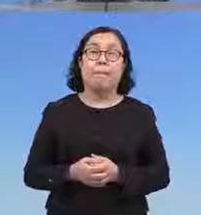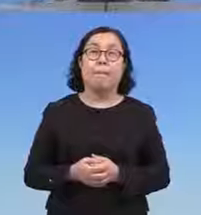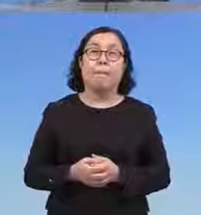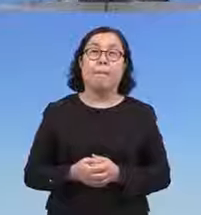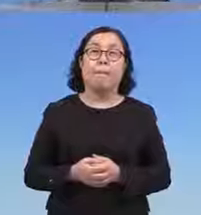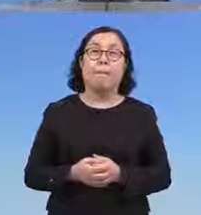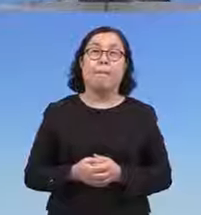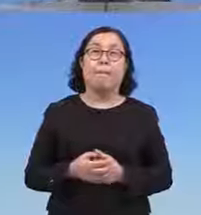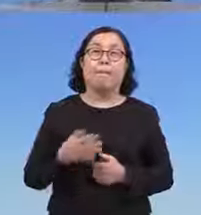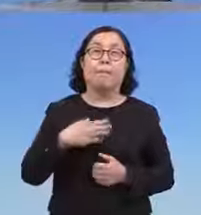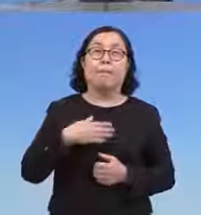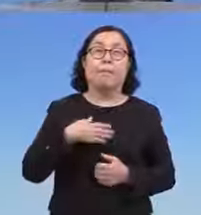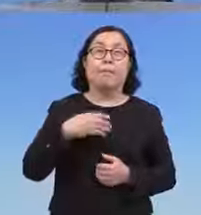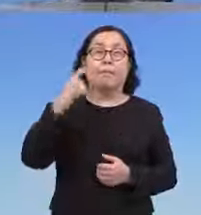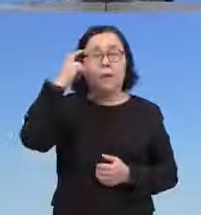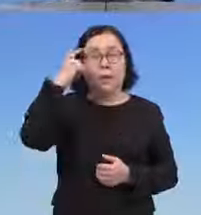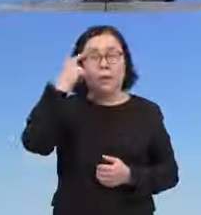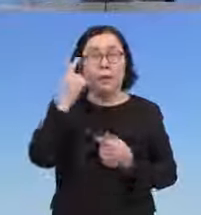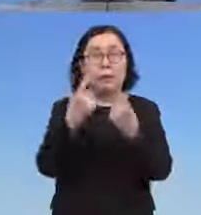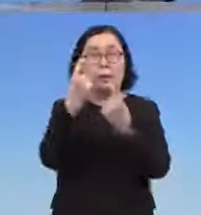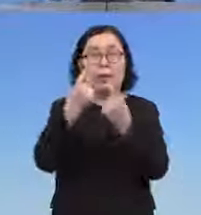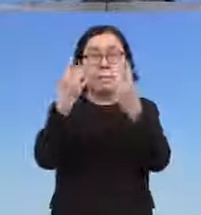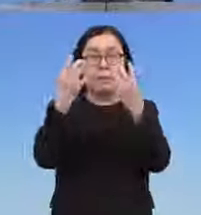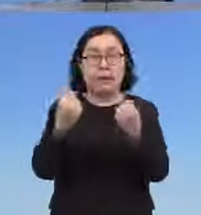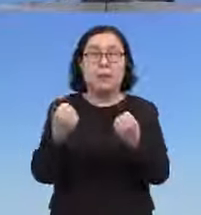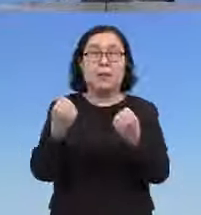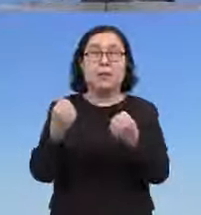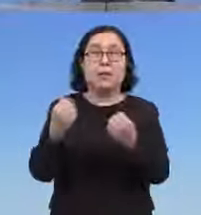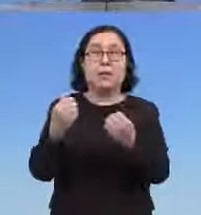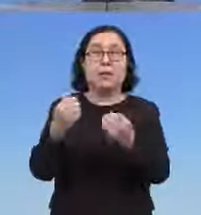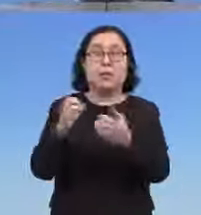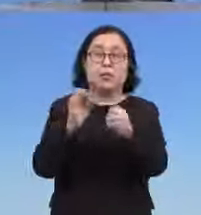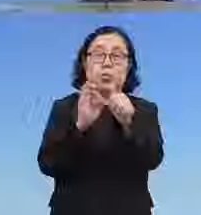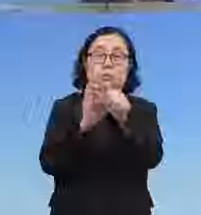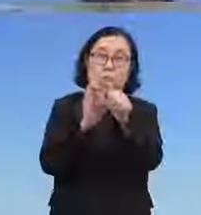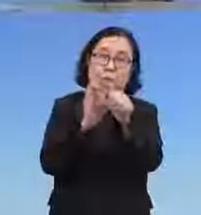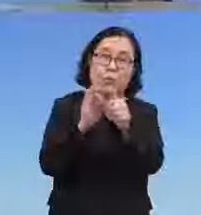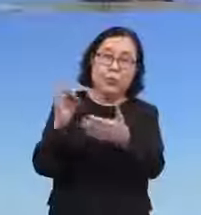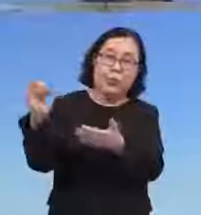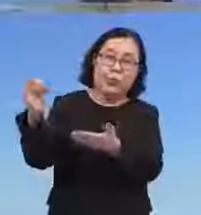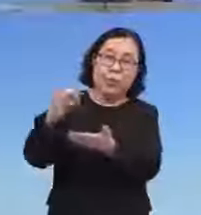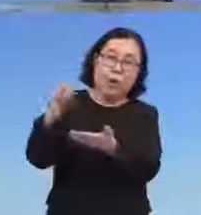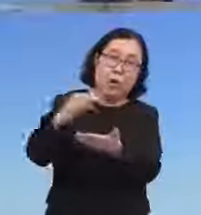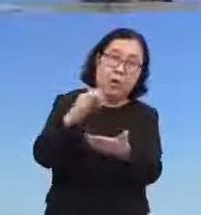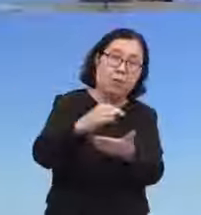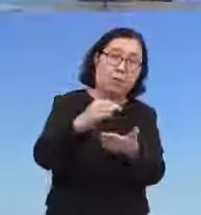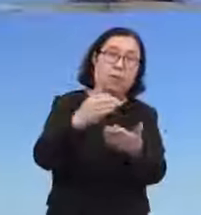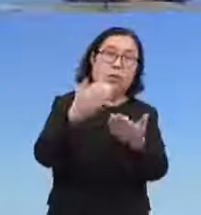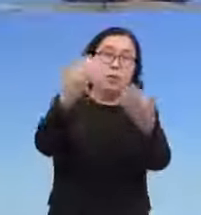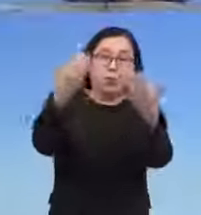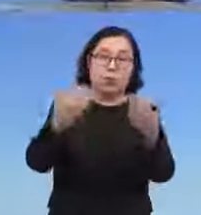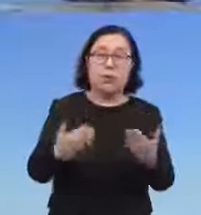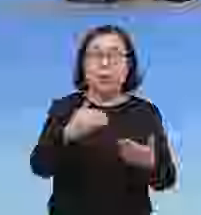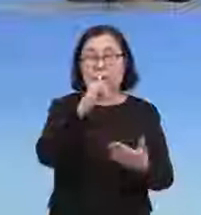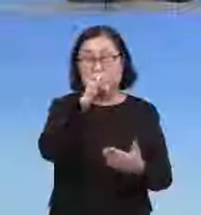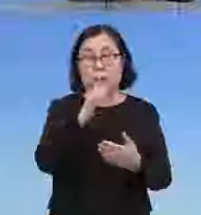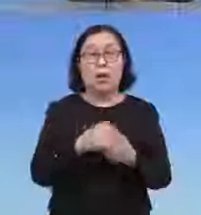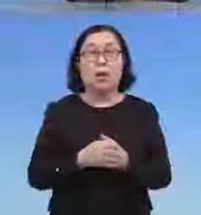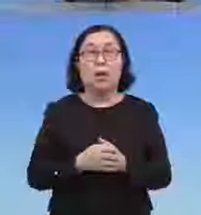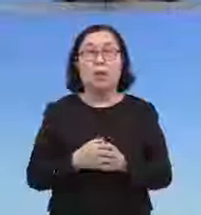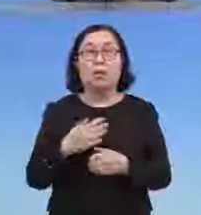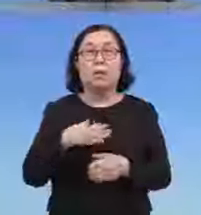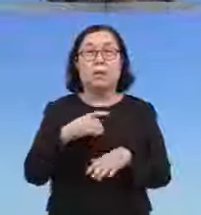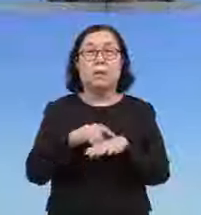지금 너무너무 고맙게도요, 우리 예상을 훨씬 뛰어넘는 많은 후원금들을, 헌금을 지금 보내주고